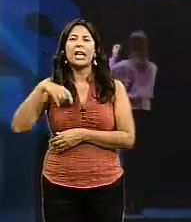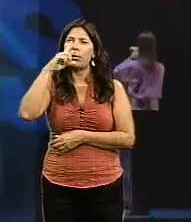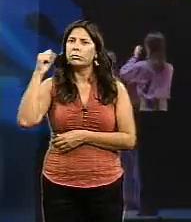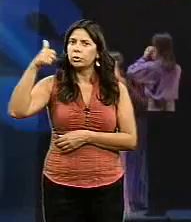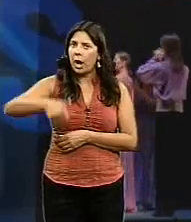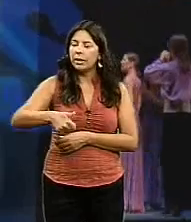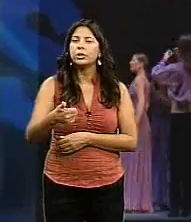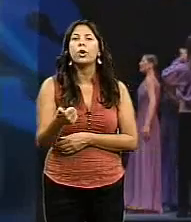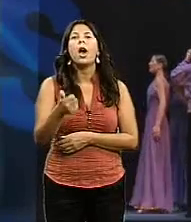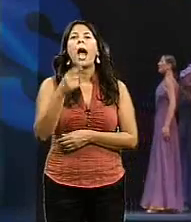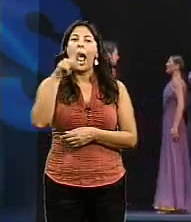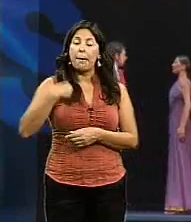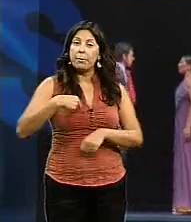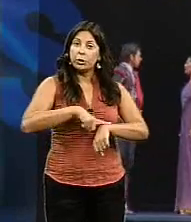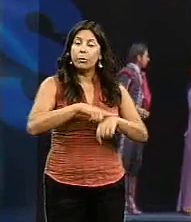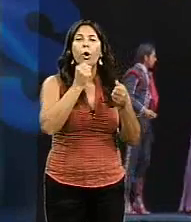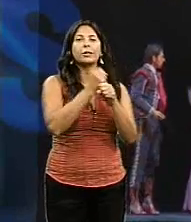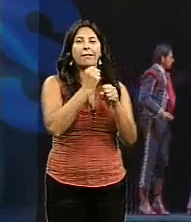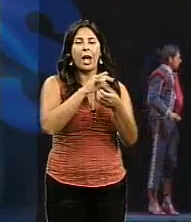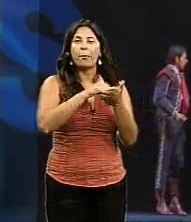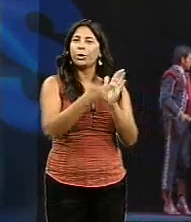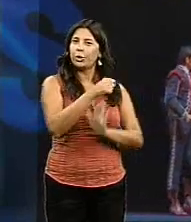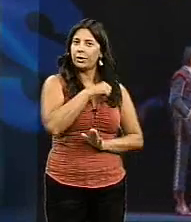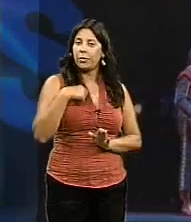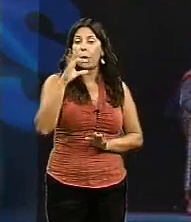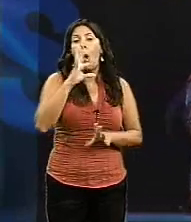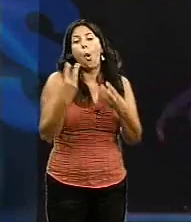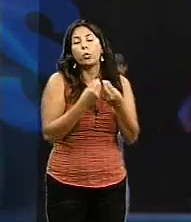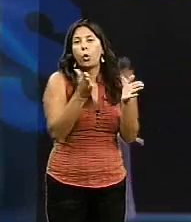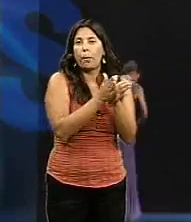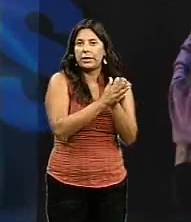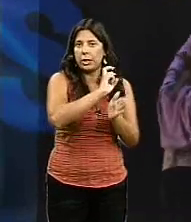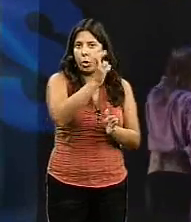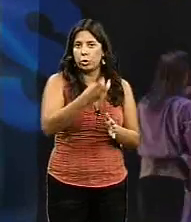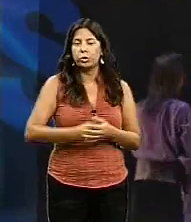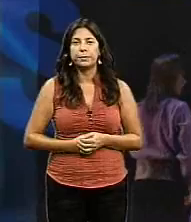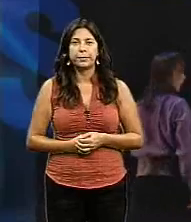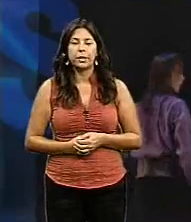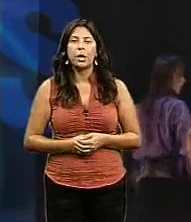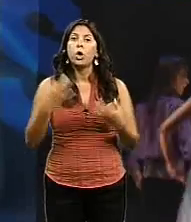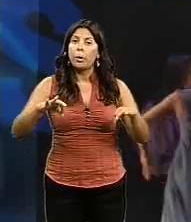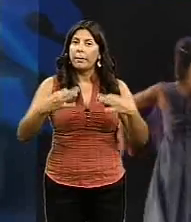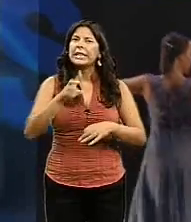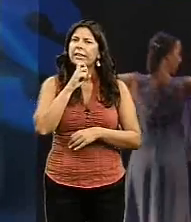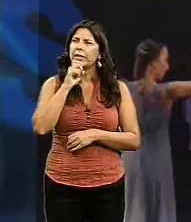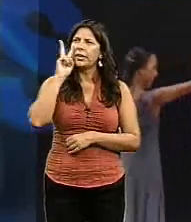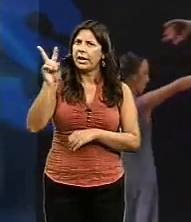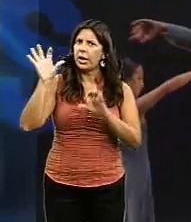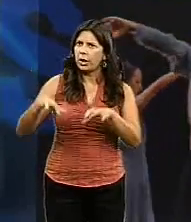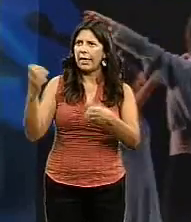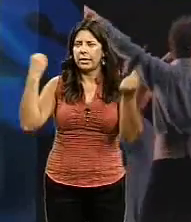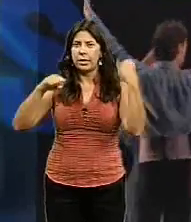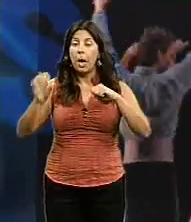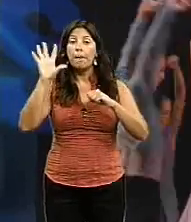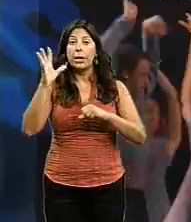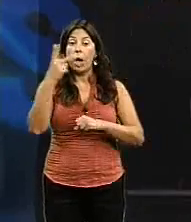trabaja a su vez en pequeños proyectos individuales o con algún compañero. Aunque normalmente es complicado verla por Cádiz, lo cierto es que en tan solo